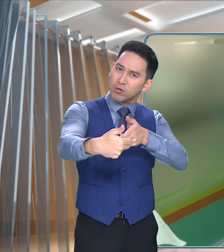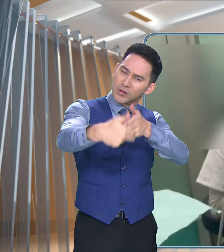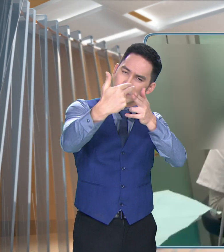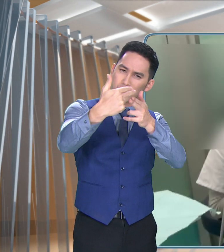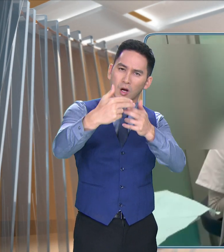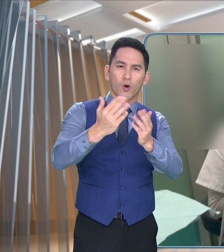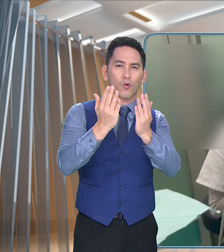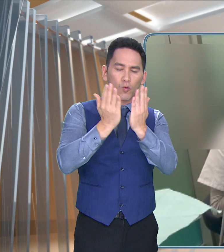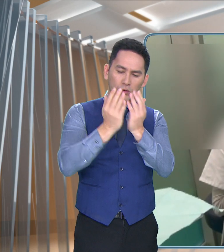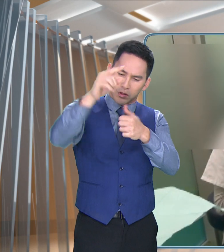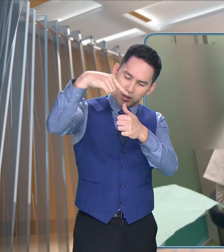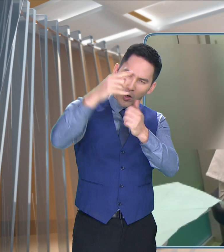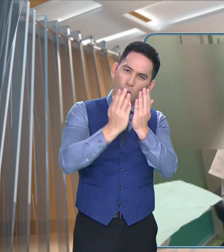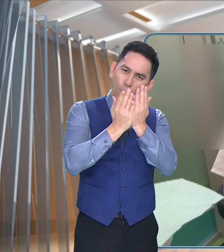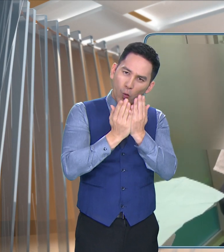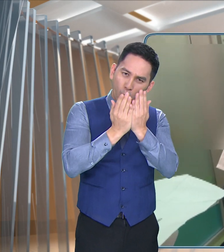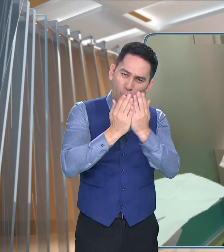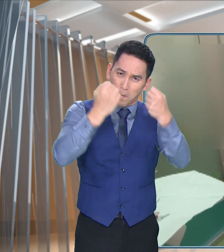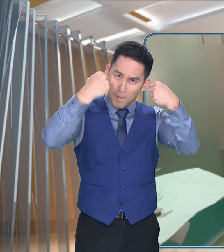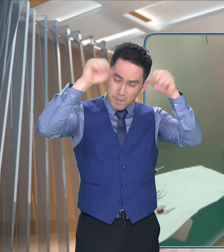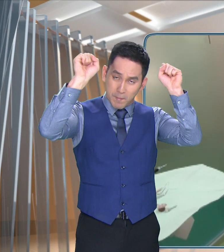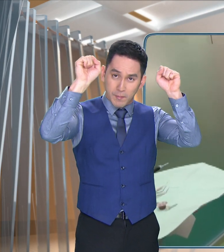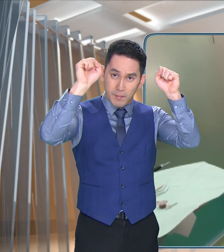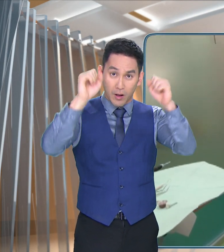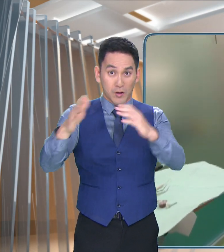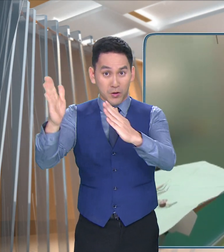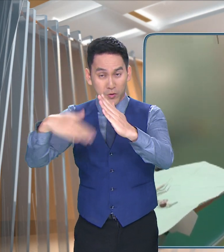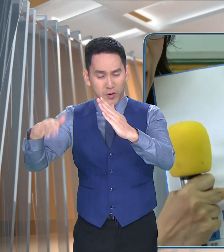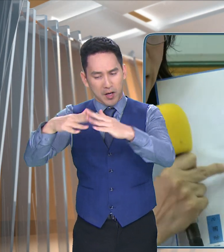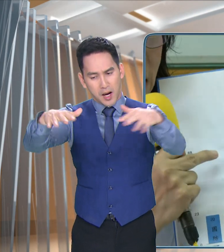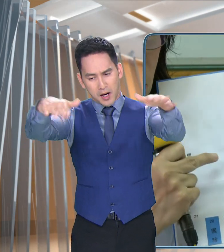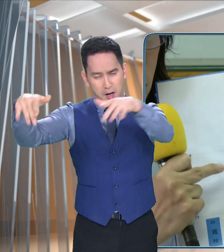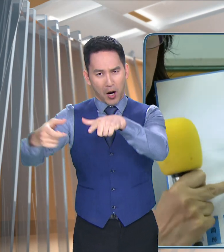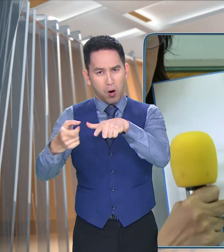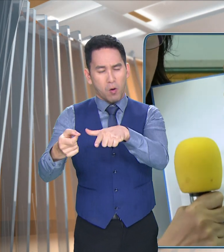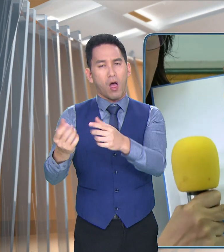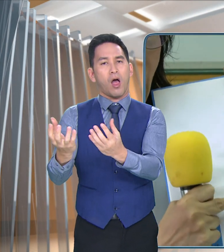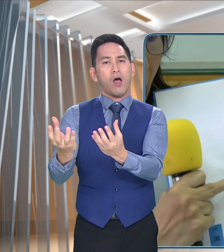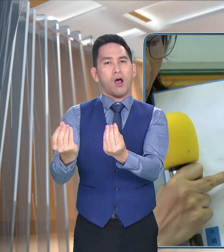及未对外公开招生等学历资格都予以排除。